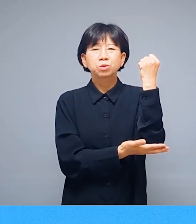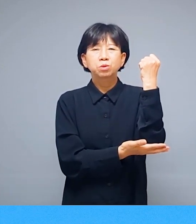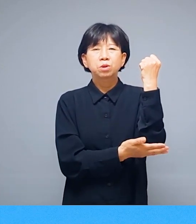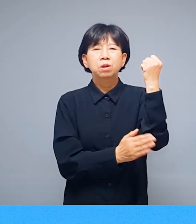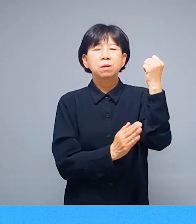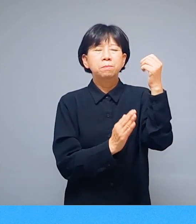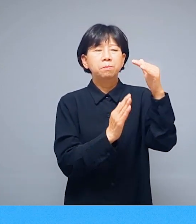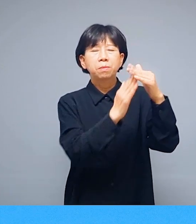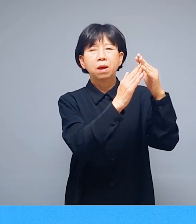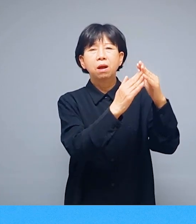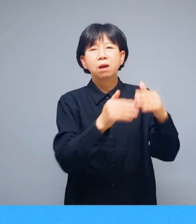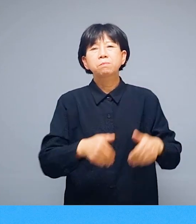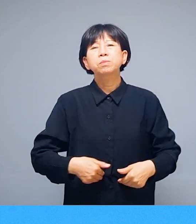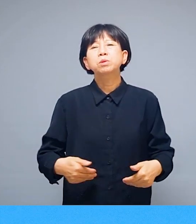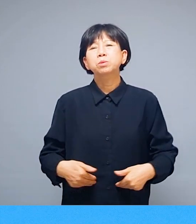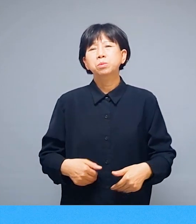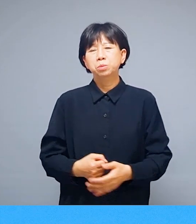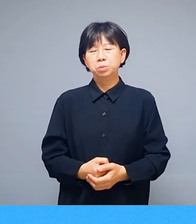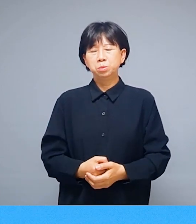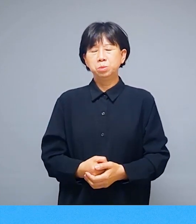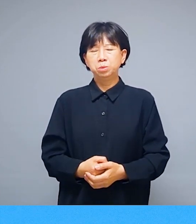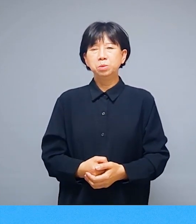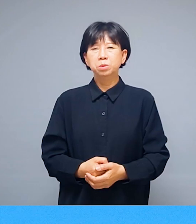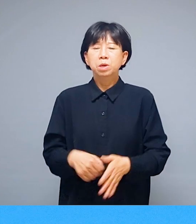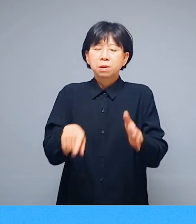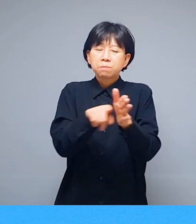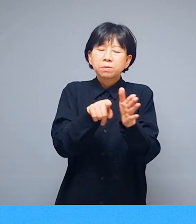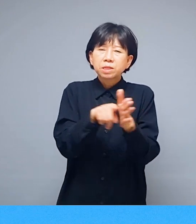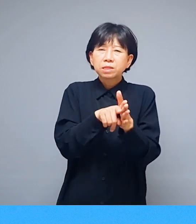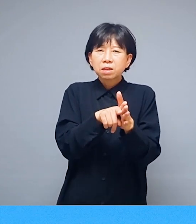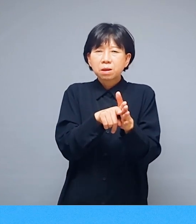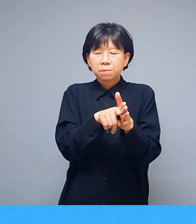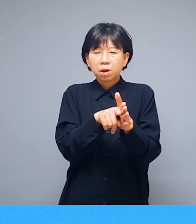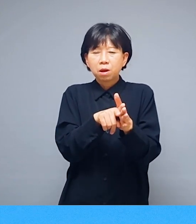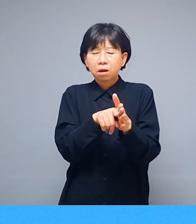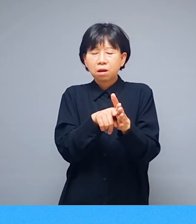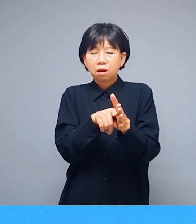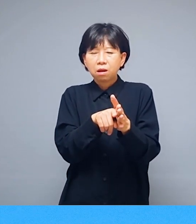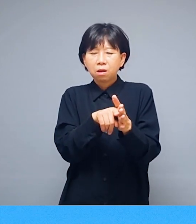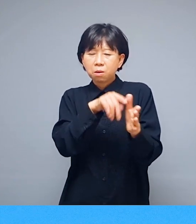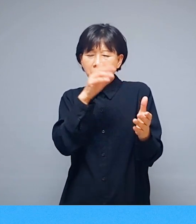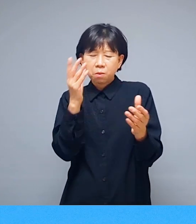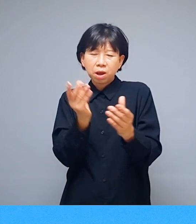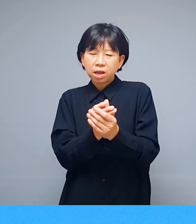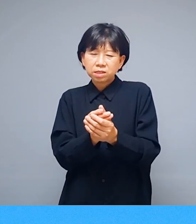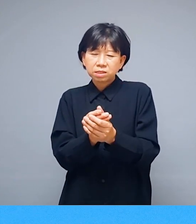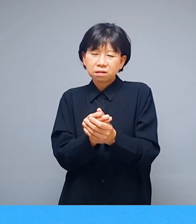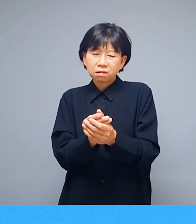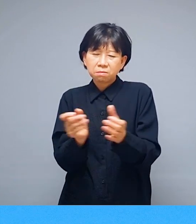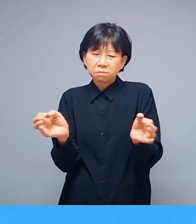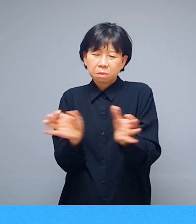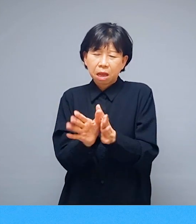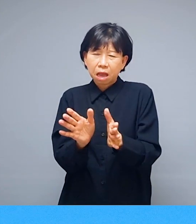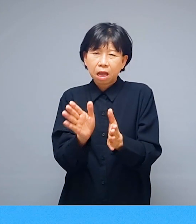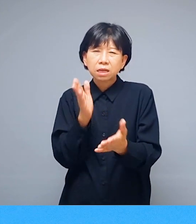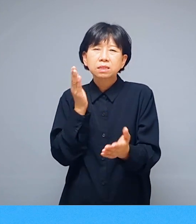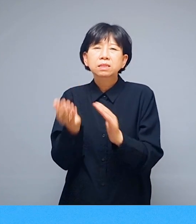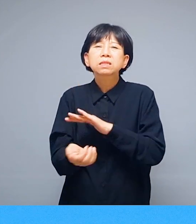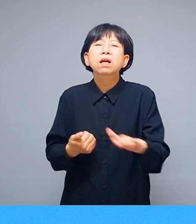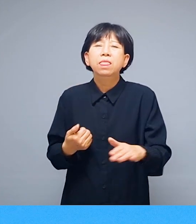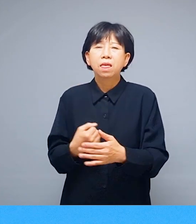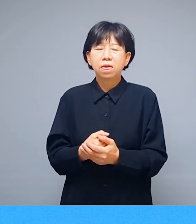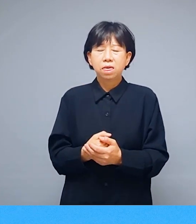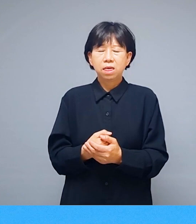주님은 지금 아직 꺼지지 않은 불씨 같은 믿음을 붙들라고 말씀하시는 거예요. 디모데후서 1장 6절에